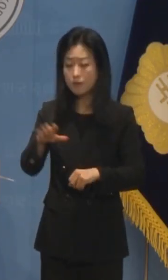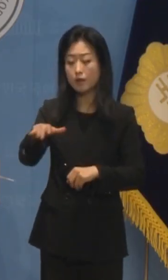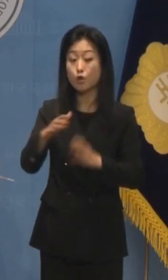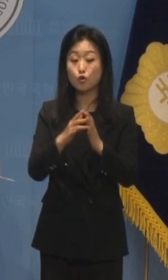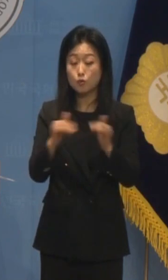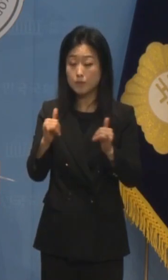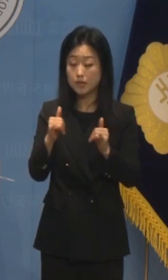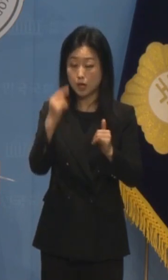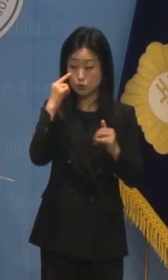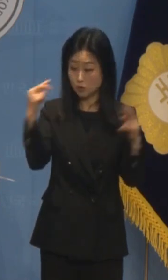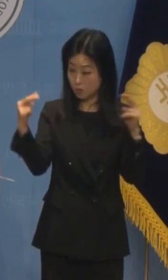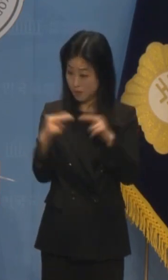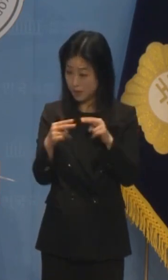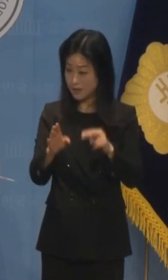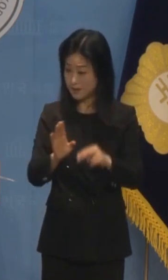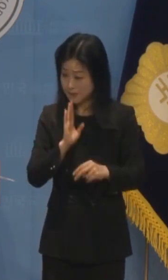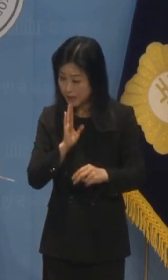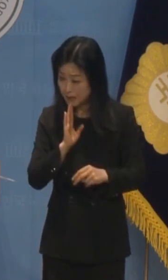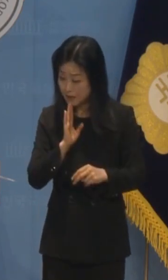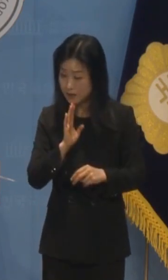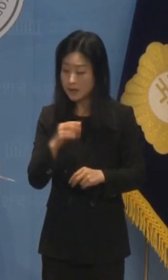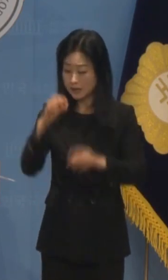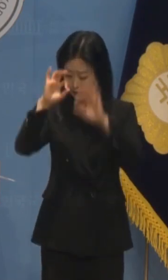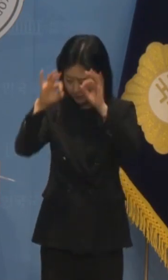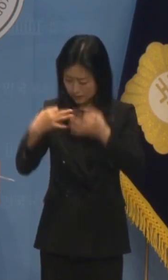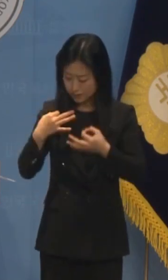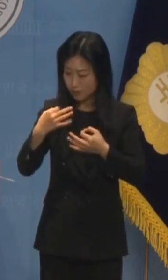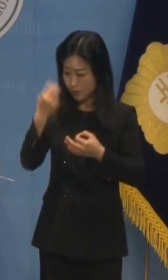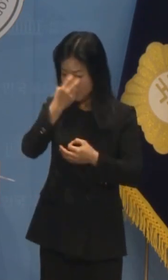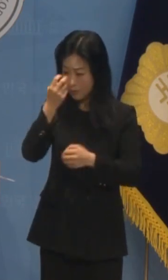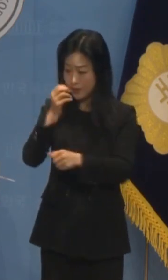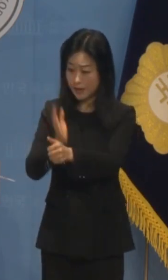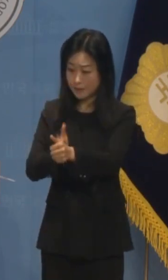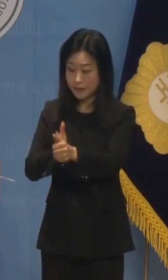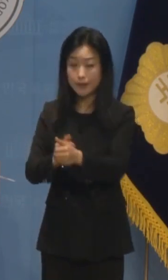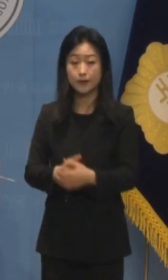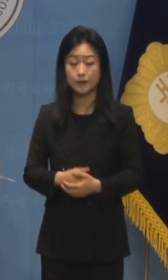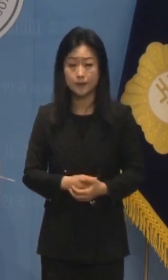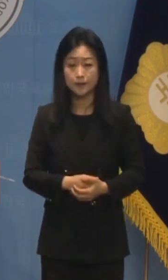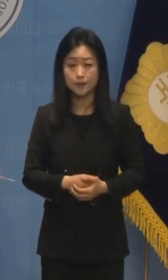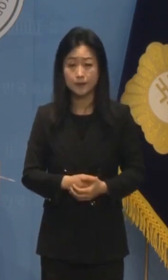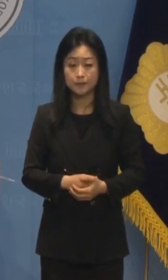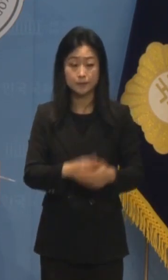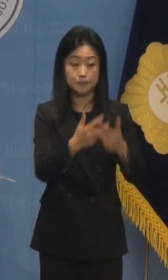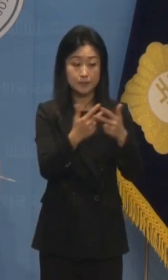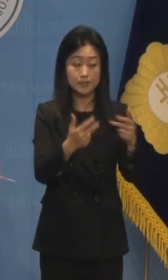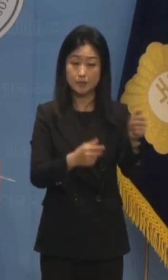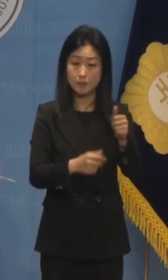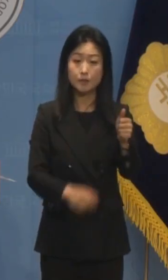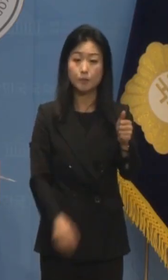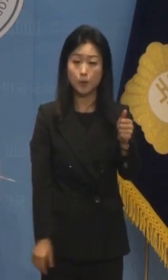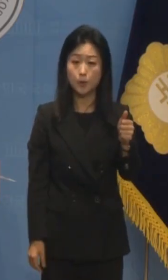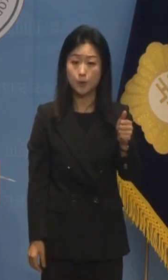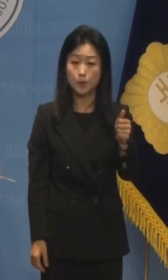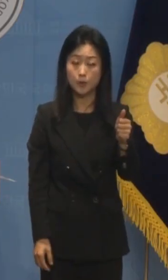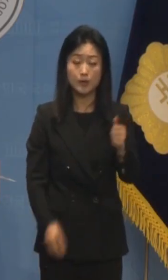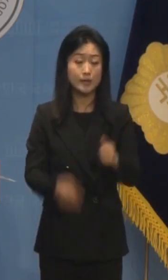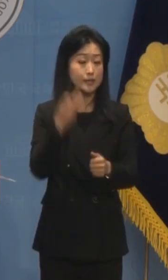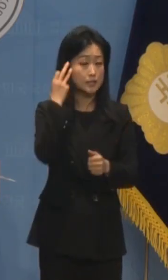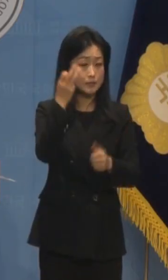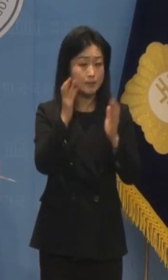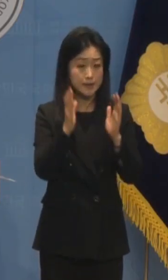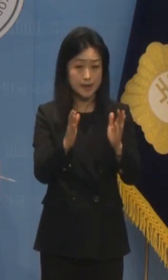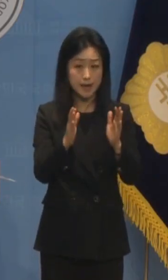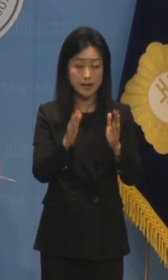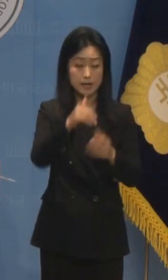국민의 눈높이에 부합하는지 스스로 점검하기 바랍니다. 이재명 대표는 13일간의